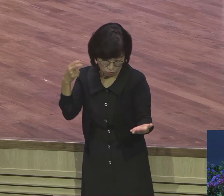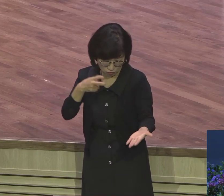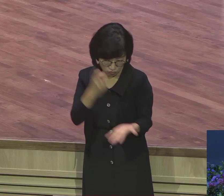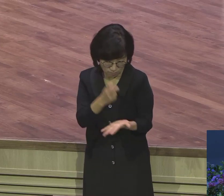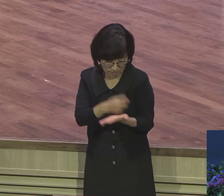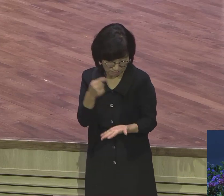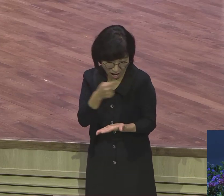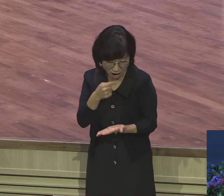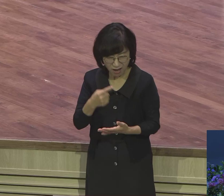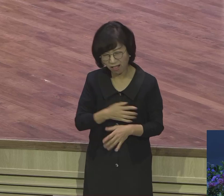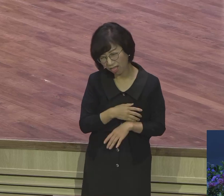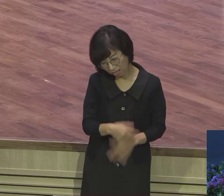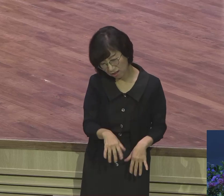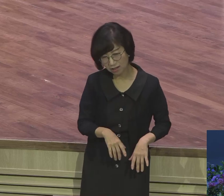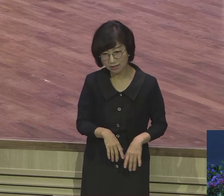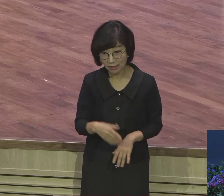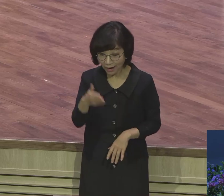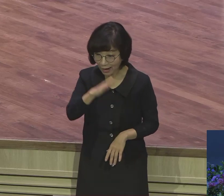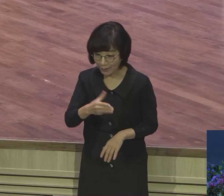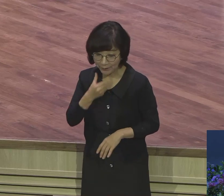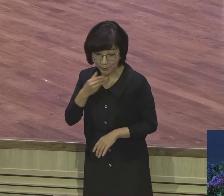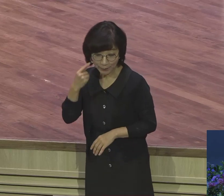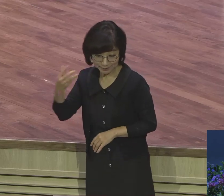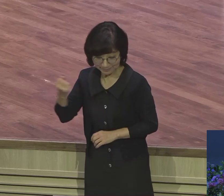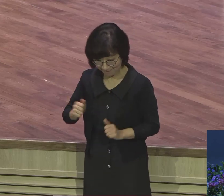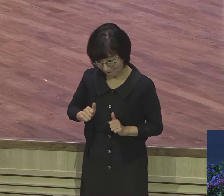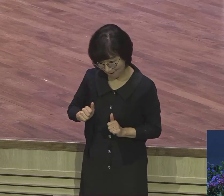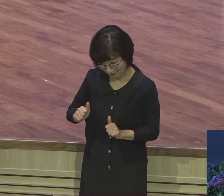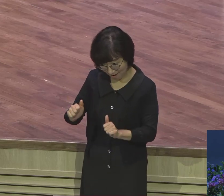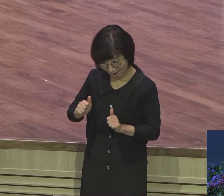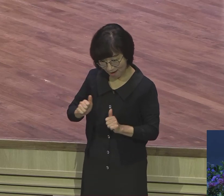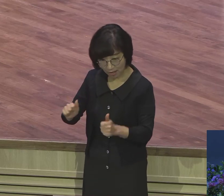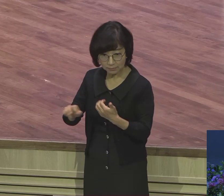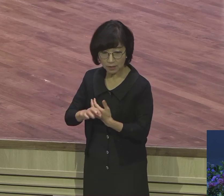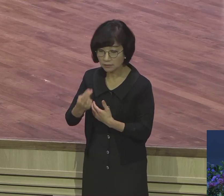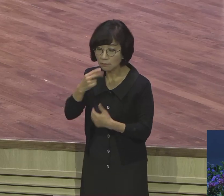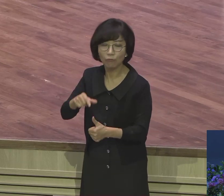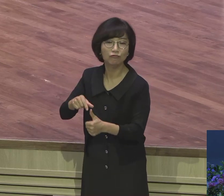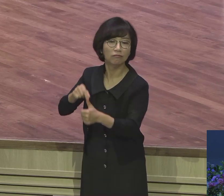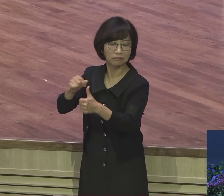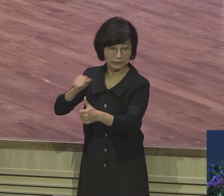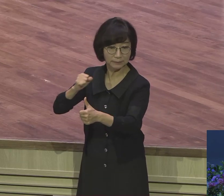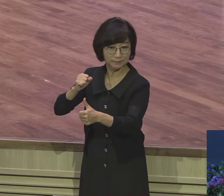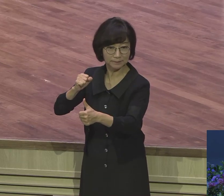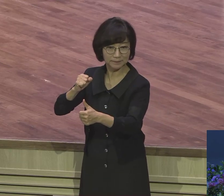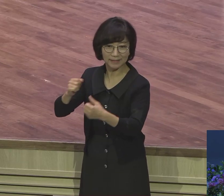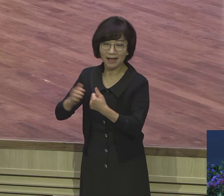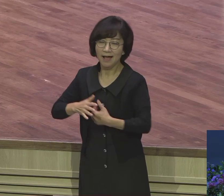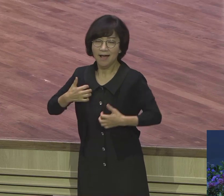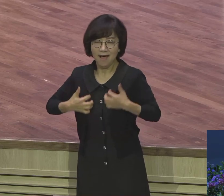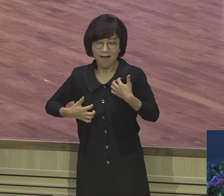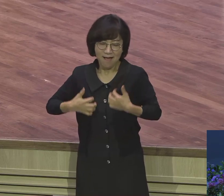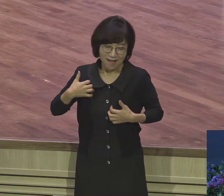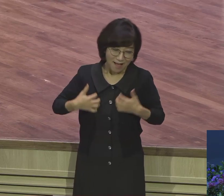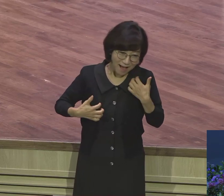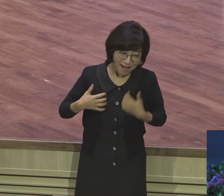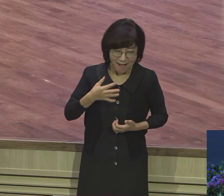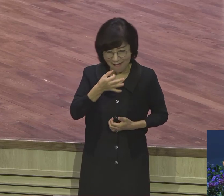그런데 보험적 열심은요. 생명을 살리는 것이기 때문에 너무 기쁘고 신나요.